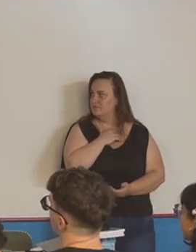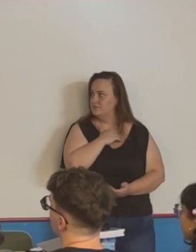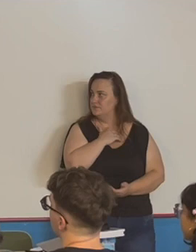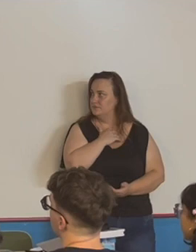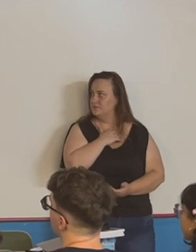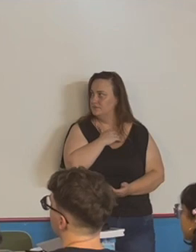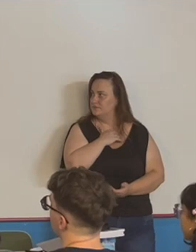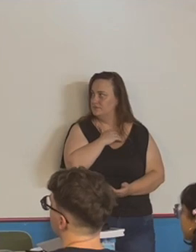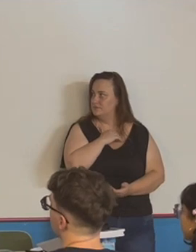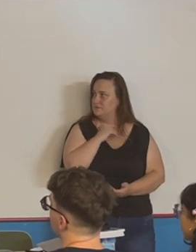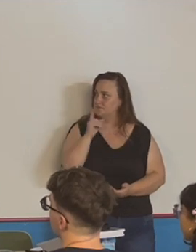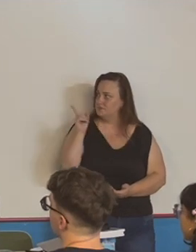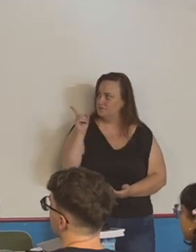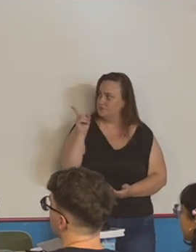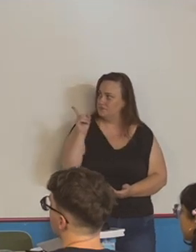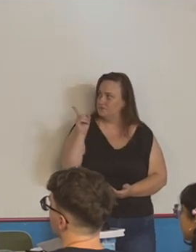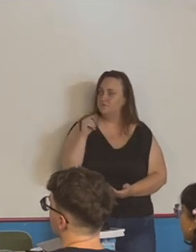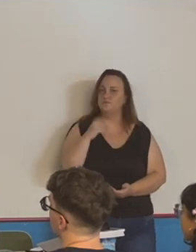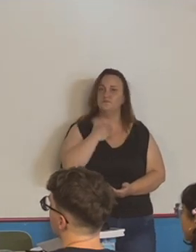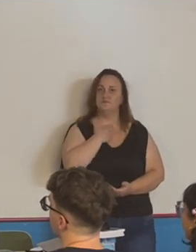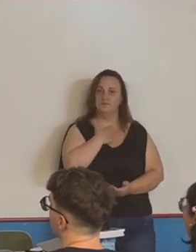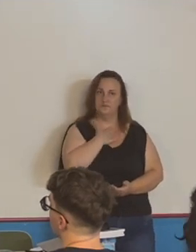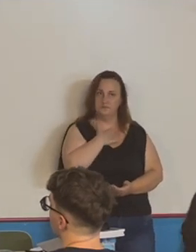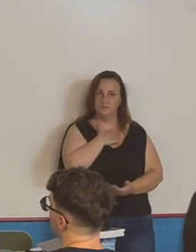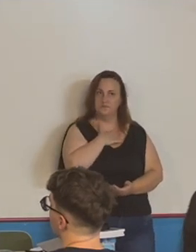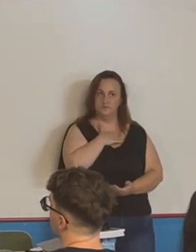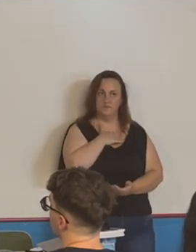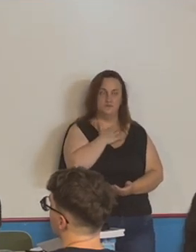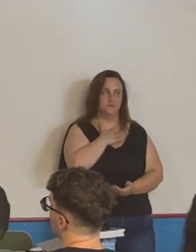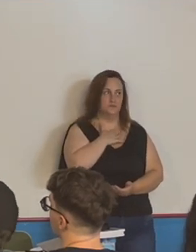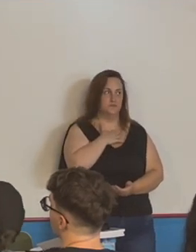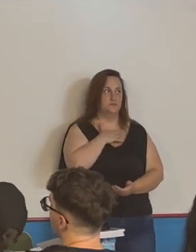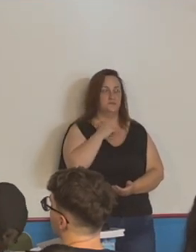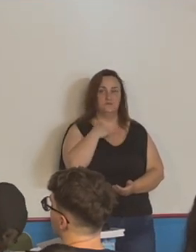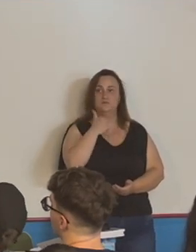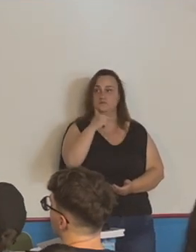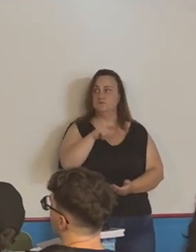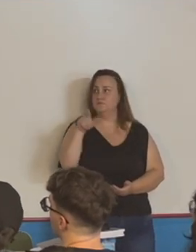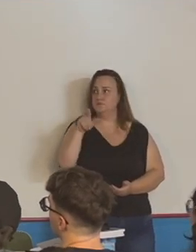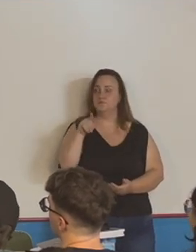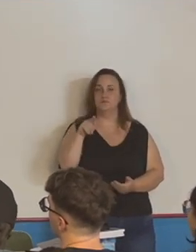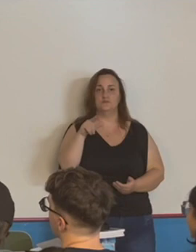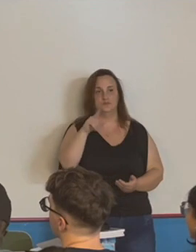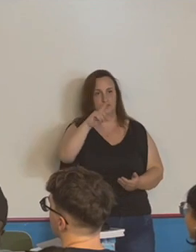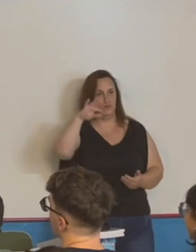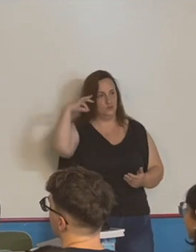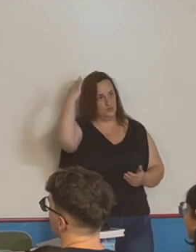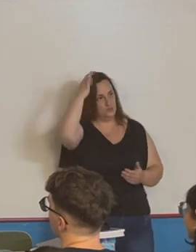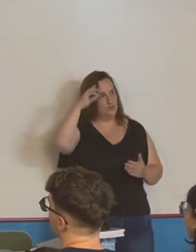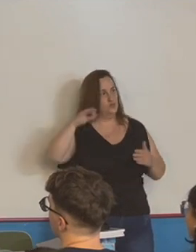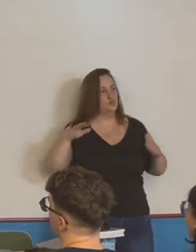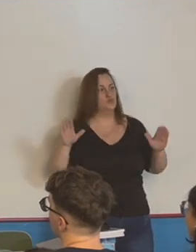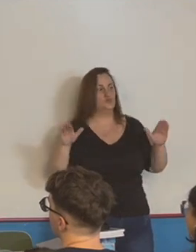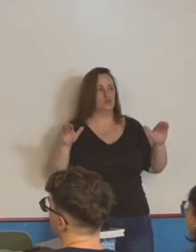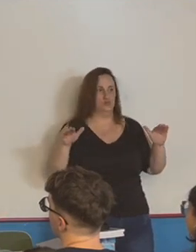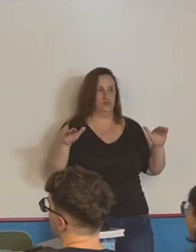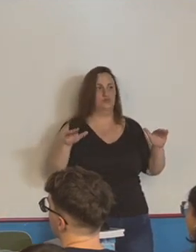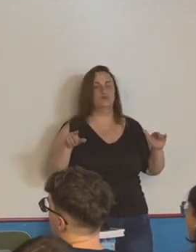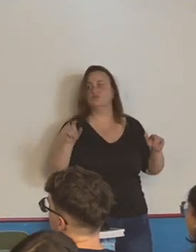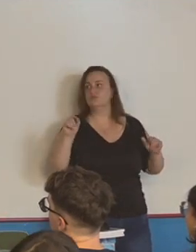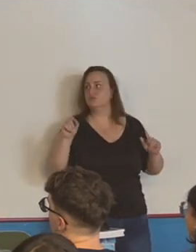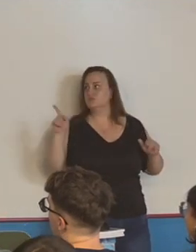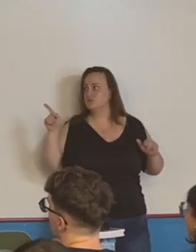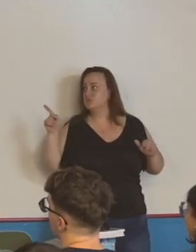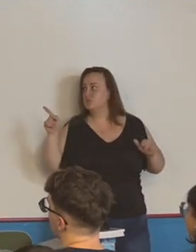Esse é o detalhe. Então, assim, mais uma vez, o anjo, ele Na verdade, isso